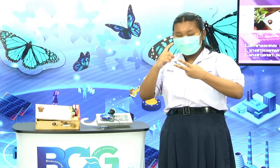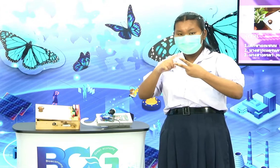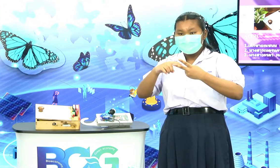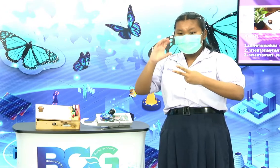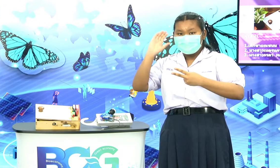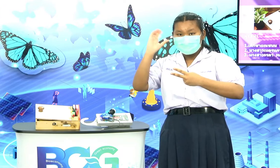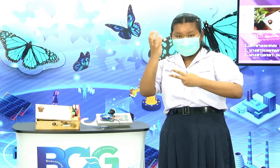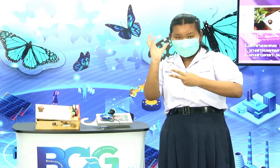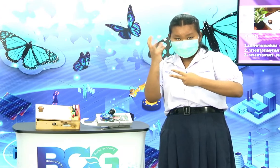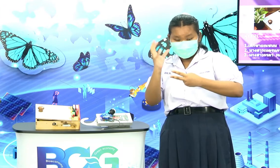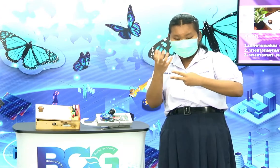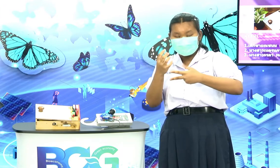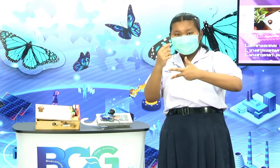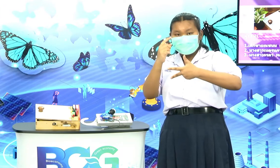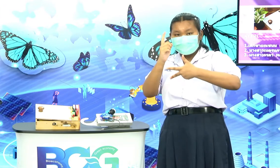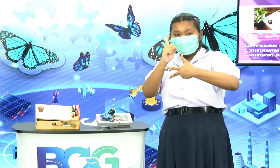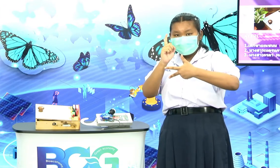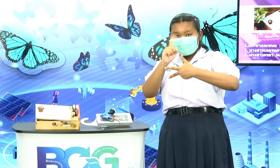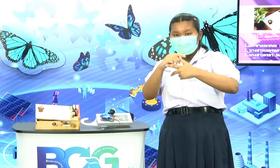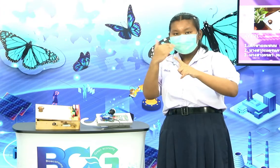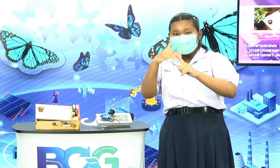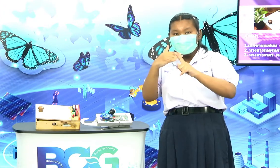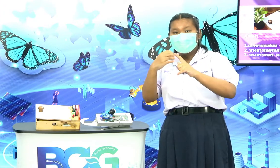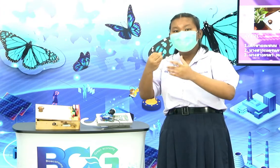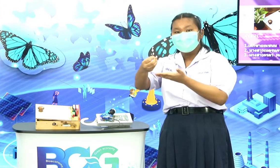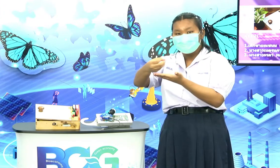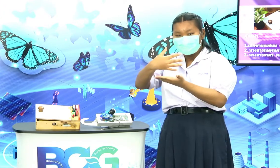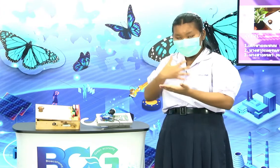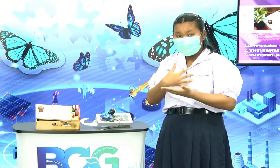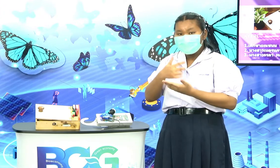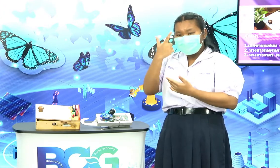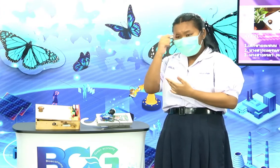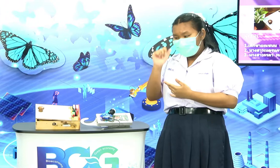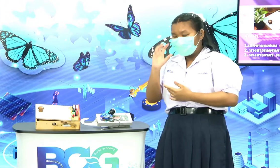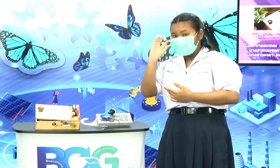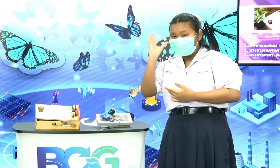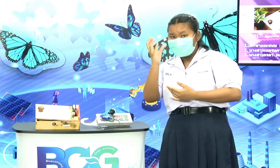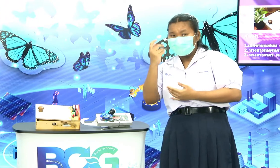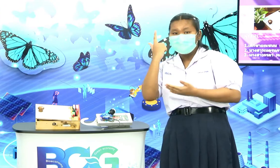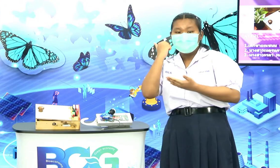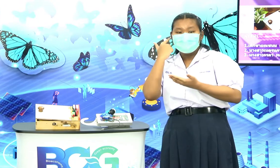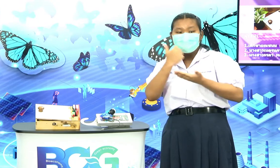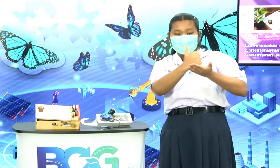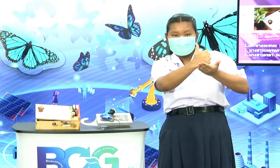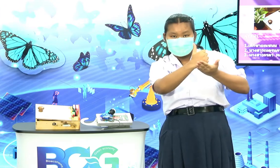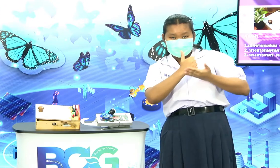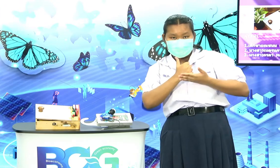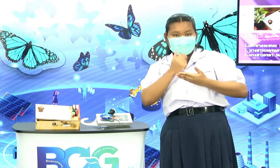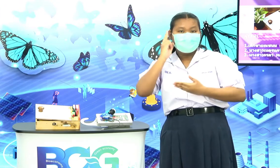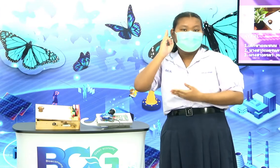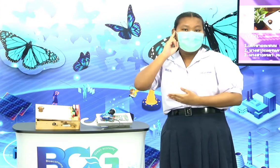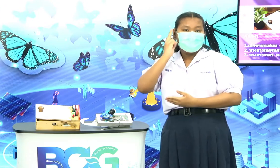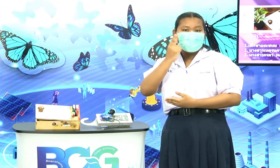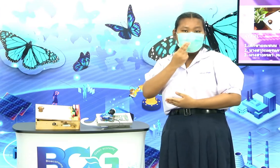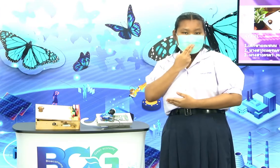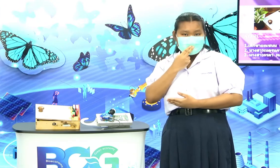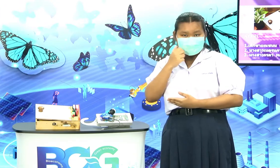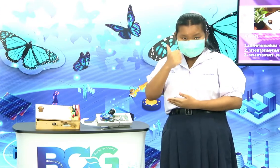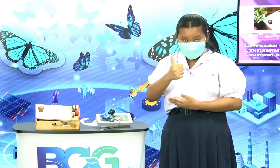การแจ้งเตือนด้วยลายเพื่อแจ้งเจ้าของบ้านเพื่อให้รับทราบว่ามีเหตุไฟไหม้เกิดขึ้นหรือว่าทำให้อยู่บ้านก็จะมีไฟที่จะติดตั้ง